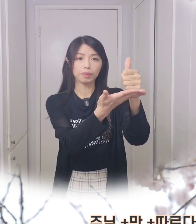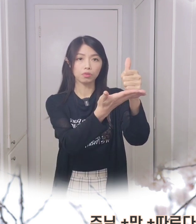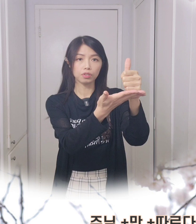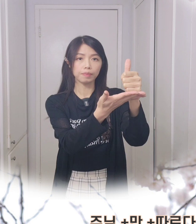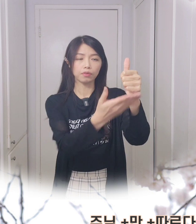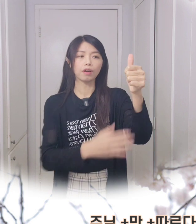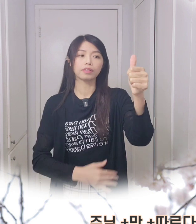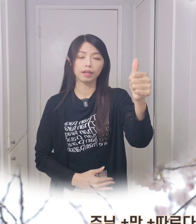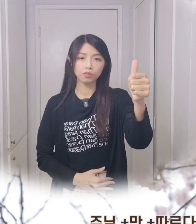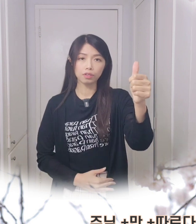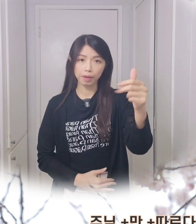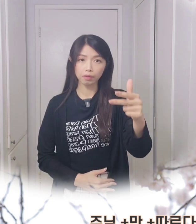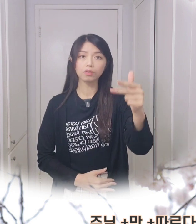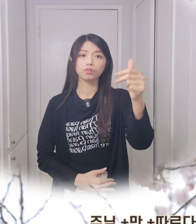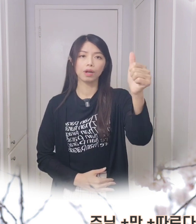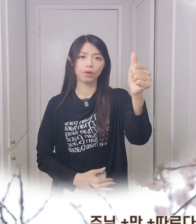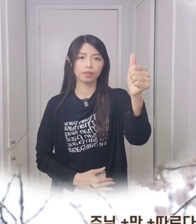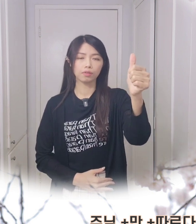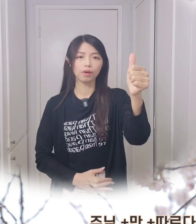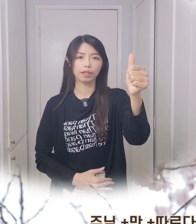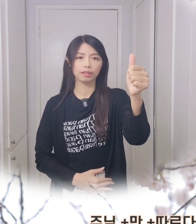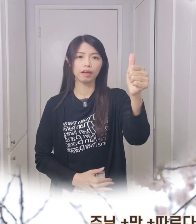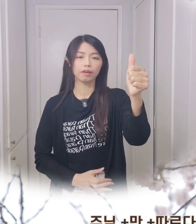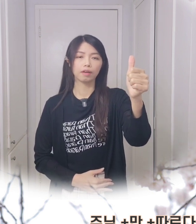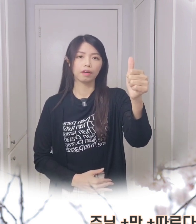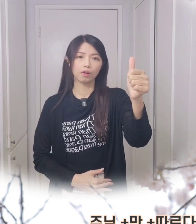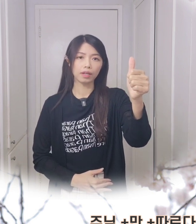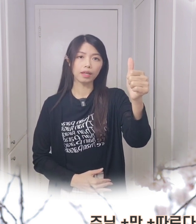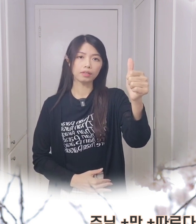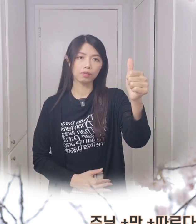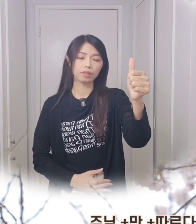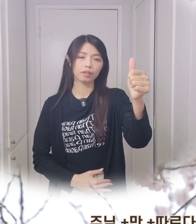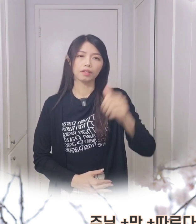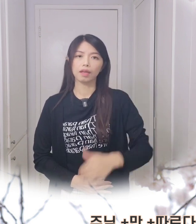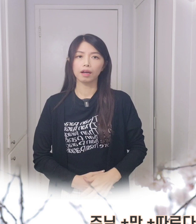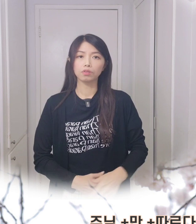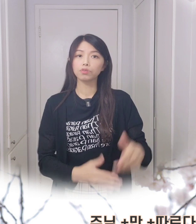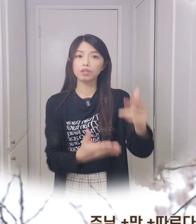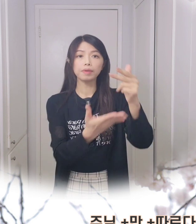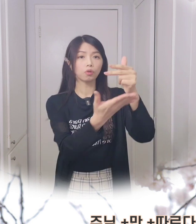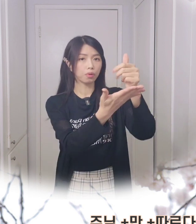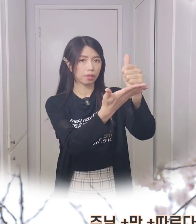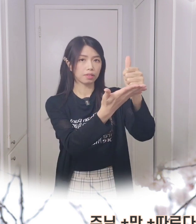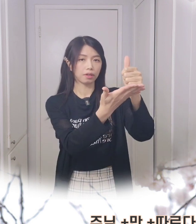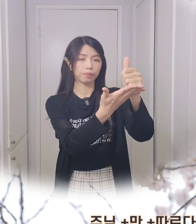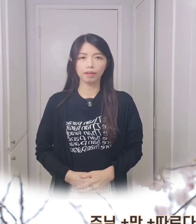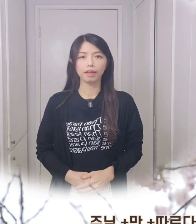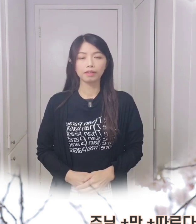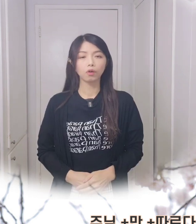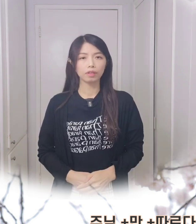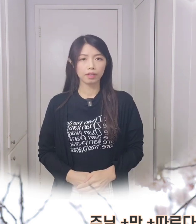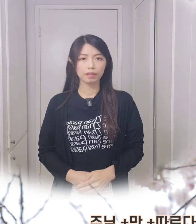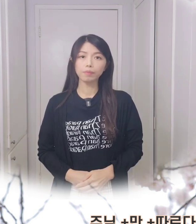받쳐주시면 주님이고요. 그냥 해주시면 주라고 한 뜻의 수어가 되는데요. 찬양에서는 제가 주님이라고 표현을 했어요.